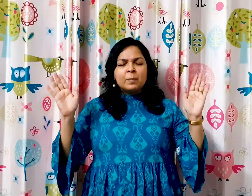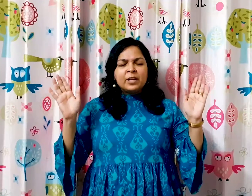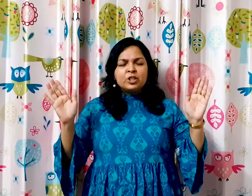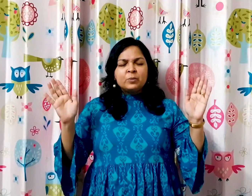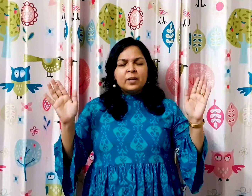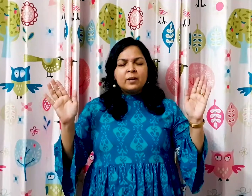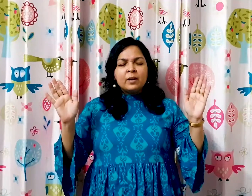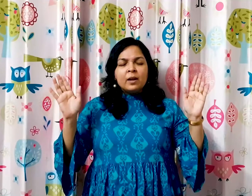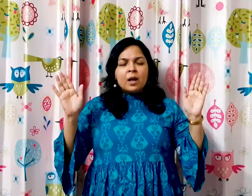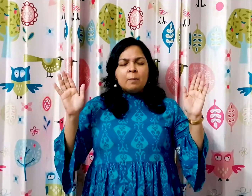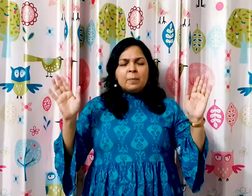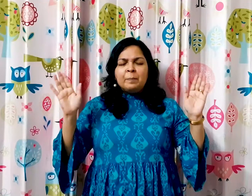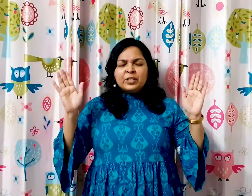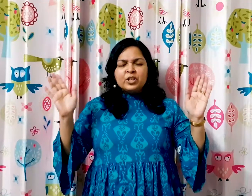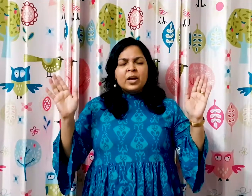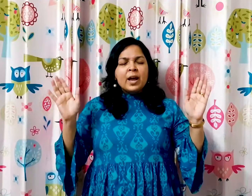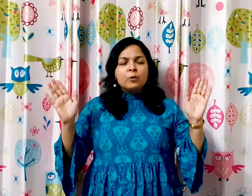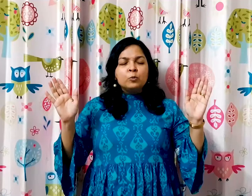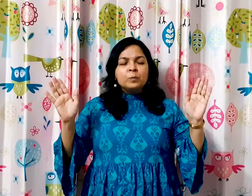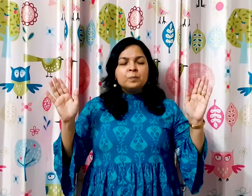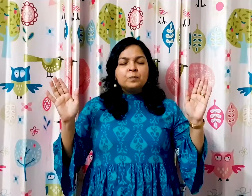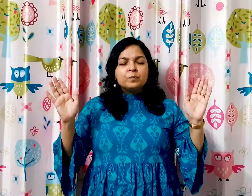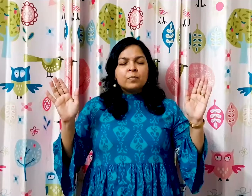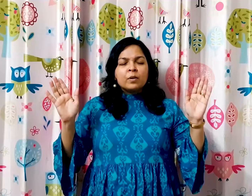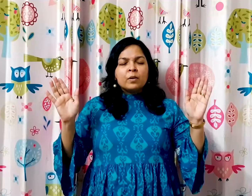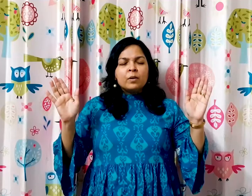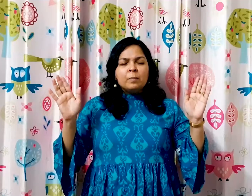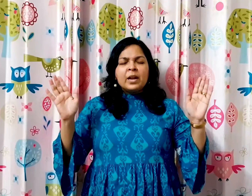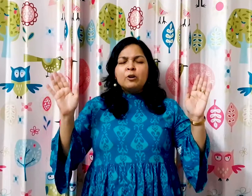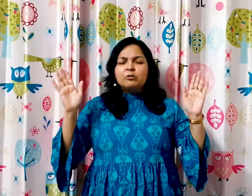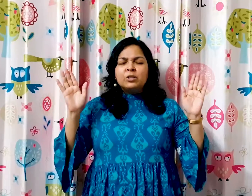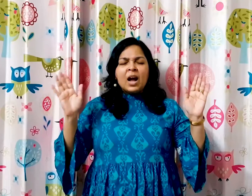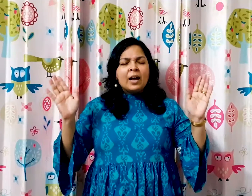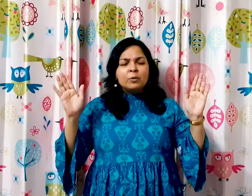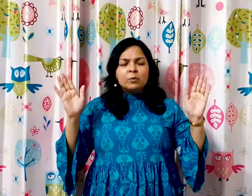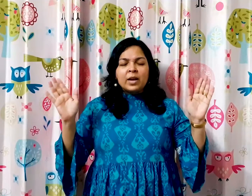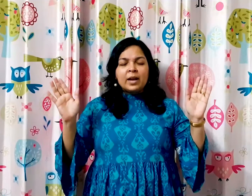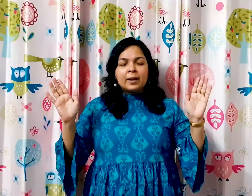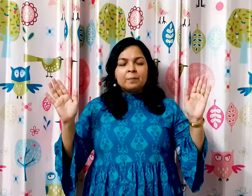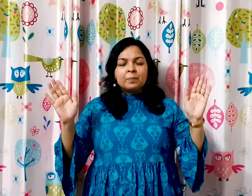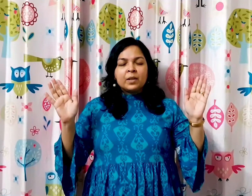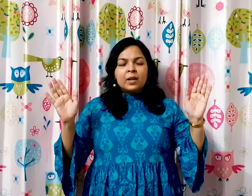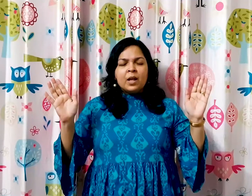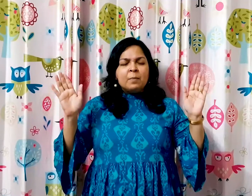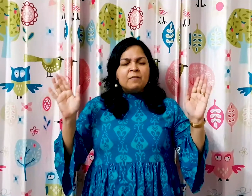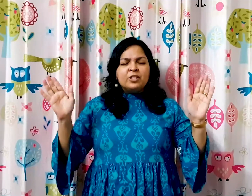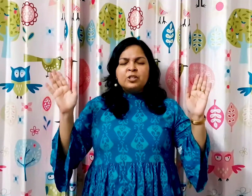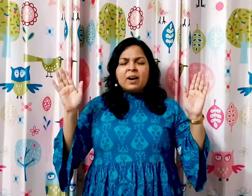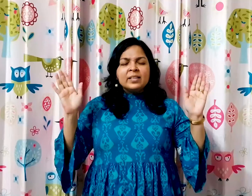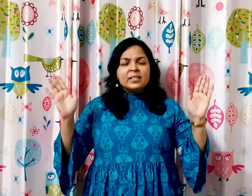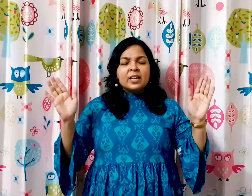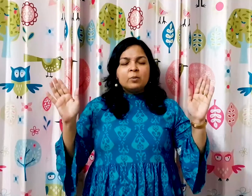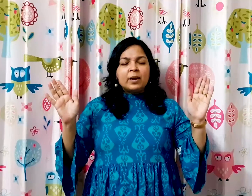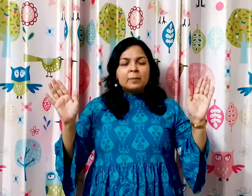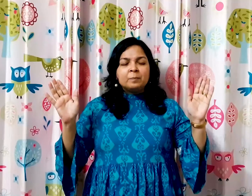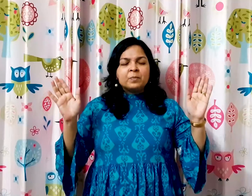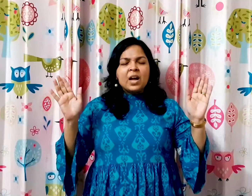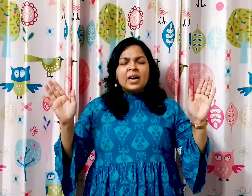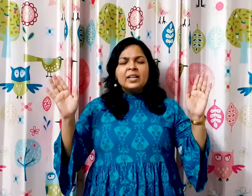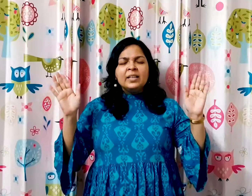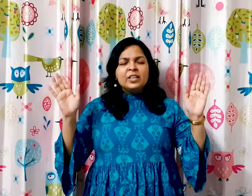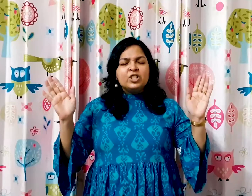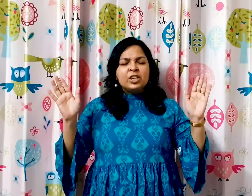धन्यवाद परमेश्वर, मैं बच गया हूँ, मेरा उद्धार हो गया है। मैं विश्वास के